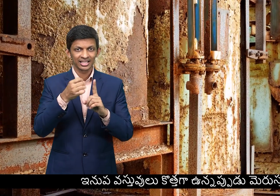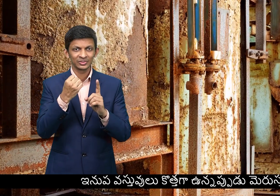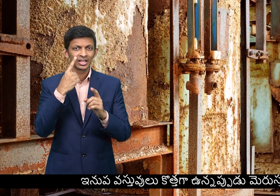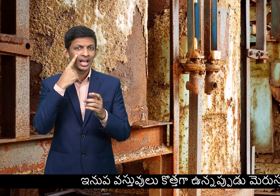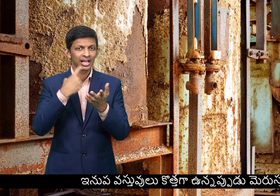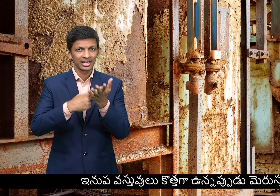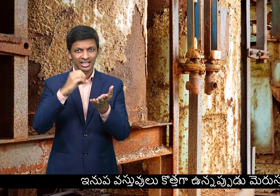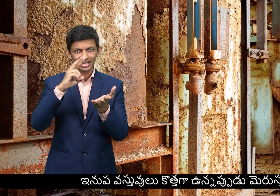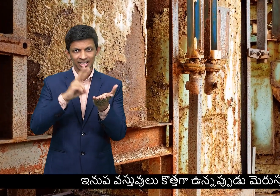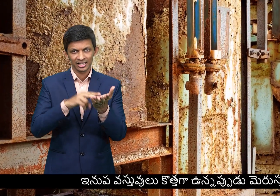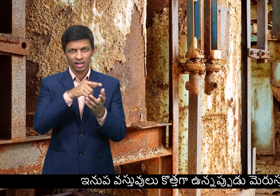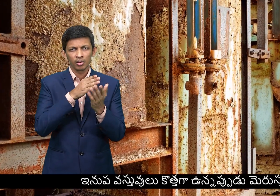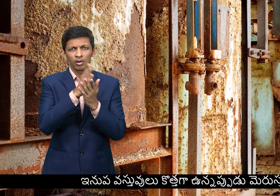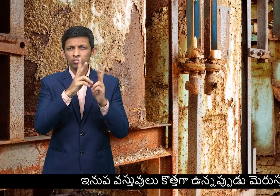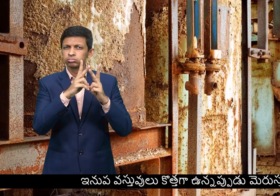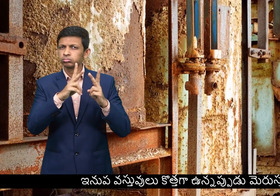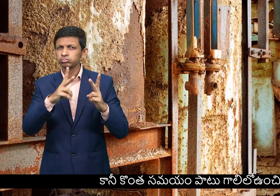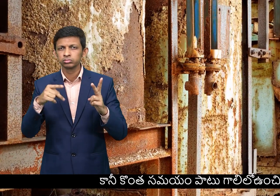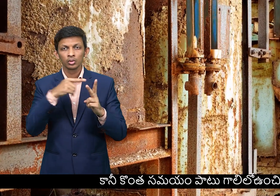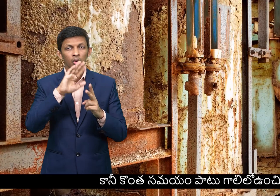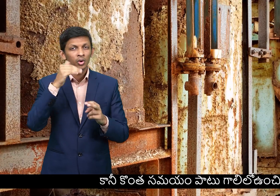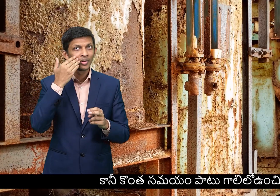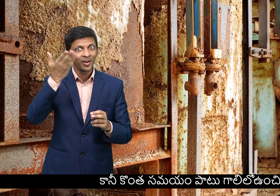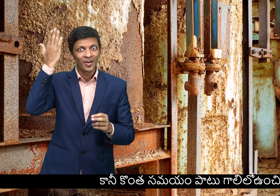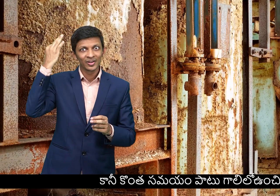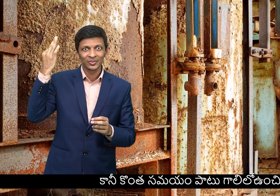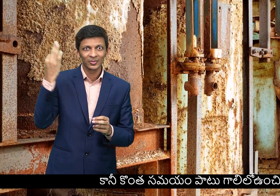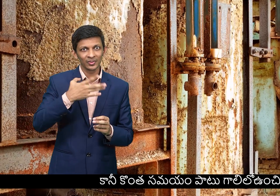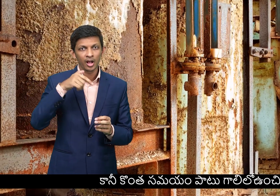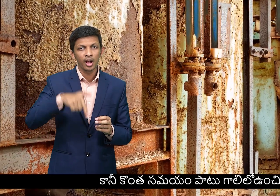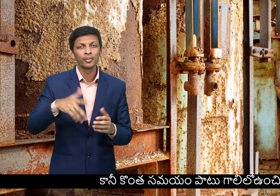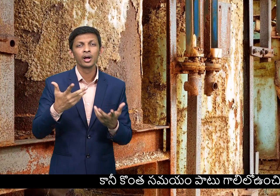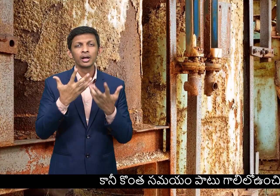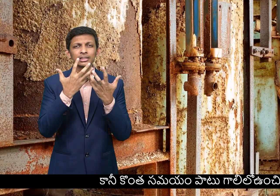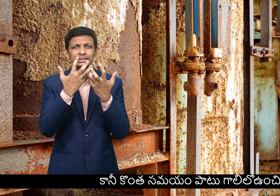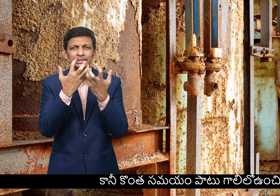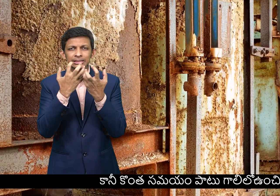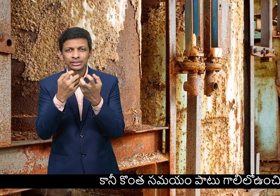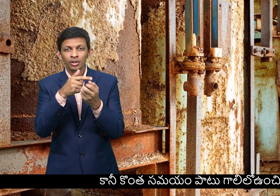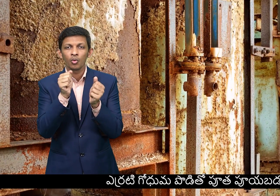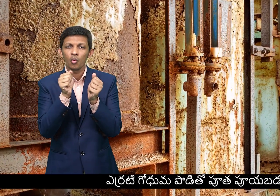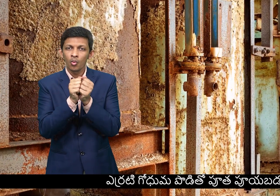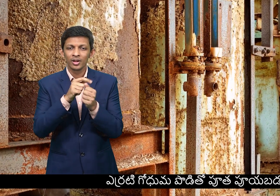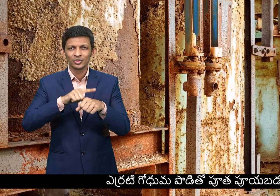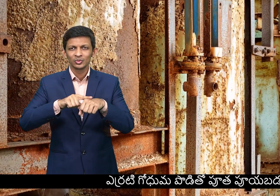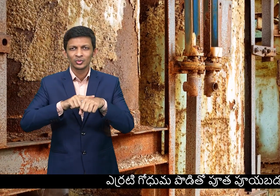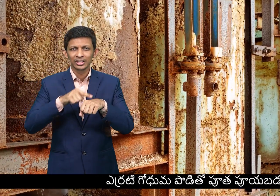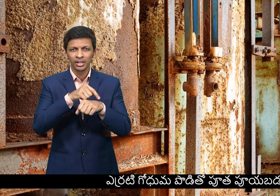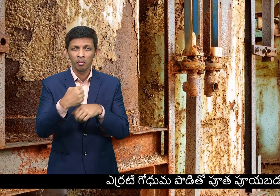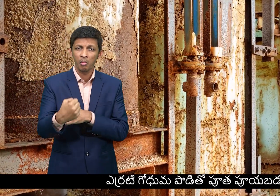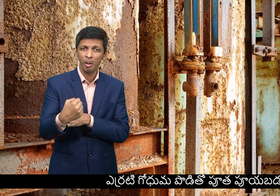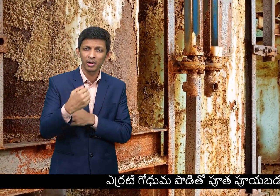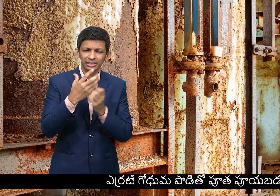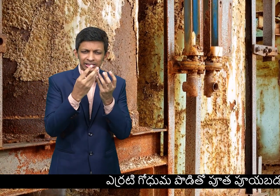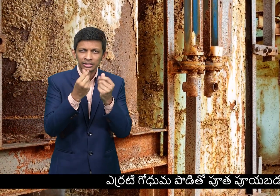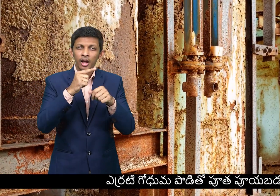ఇనుప వస్తువులు కొత్తగా ఉన్నప్పుడు మెరుస్తూ ఉంటాయి, కానీ కొంత సమయం పాటు గాలిలో ఉంచినప్పుడు ఎర్రటి గోధుమ